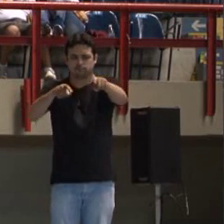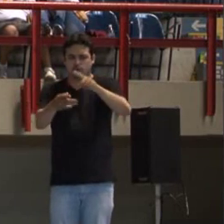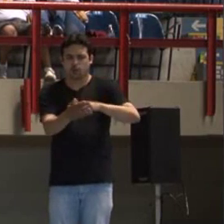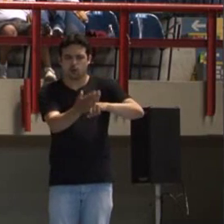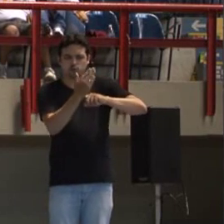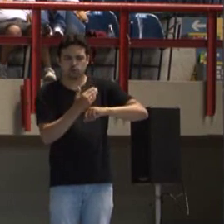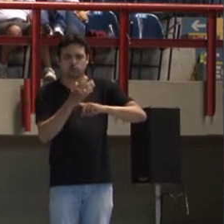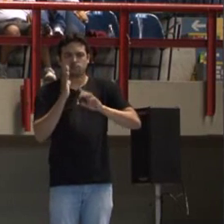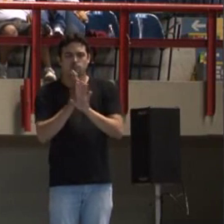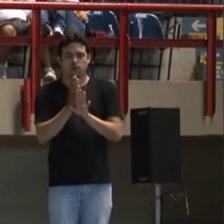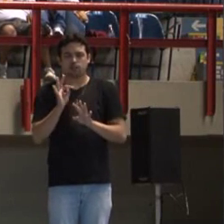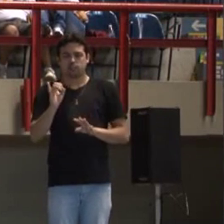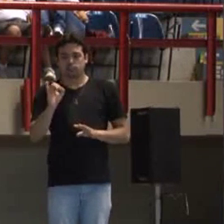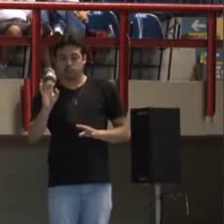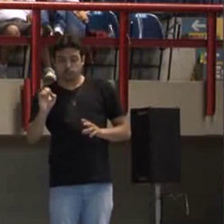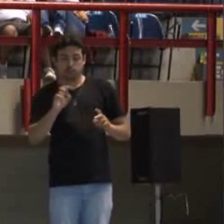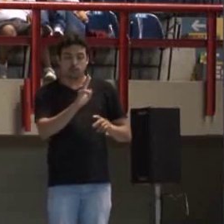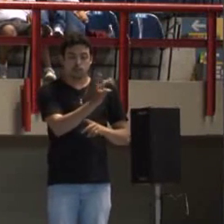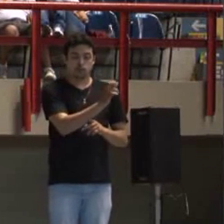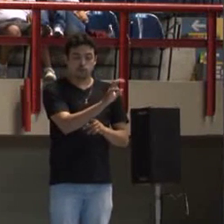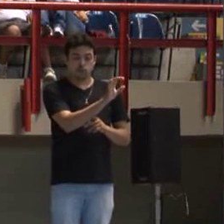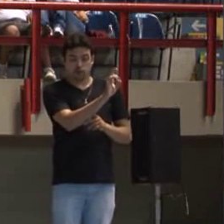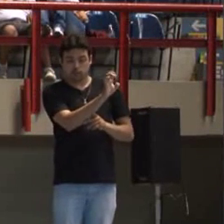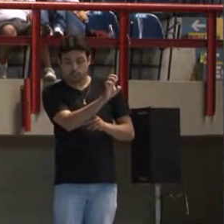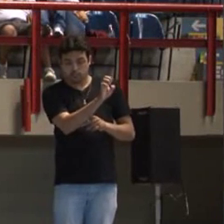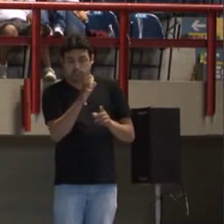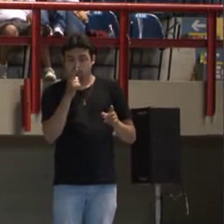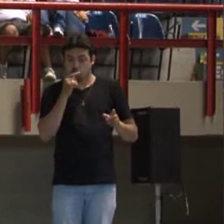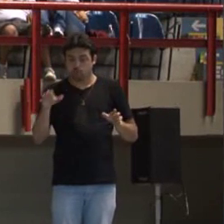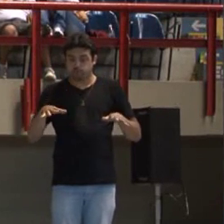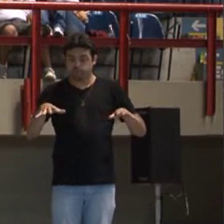pelos rios Tigre e Eufrates.